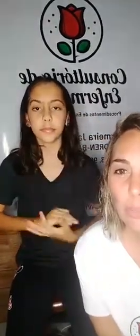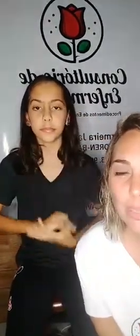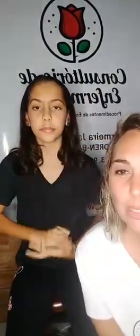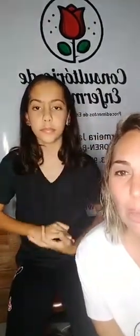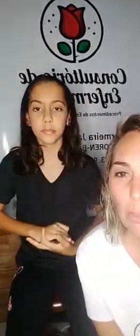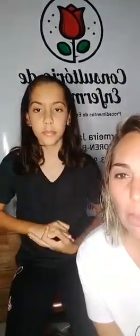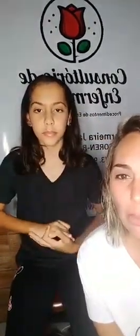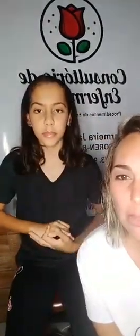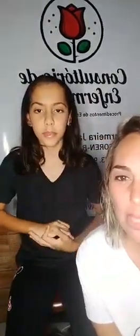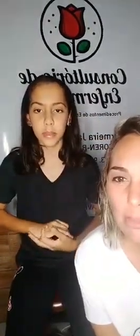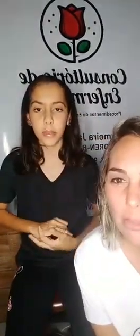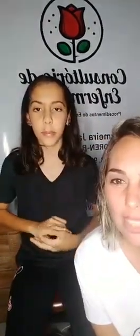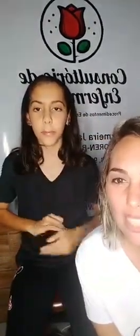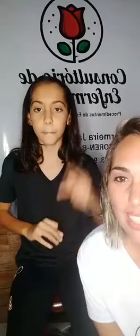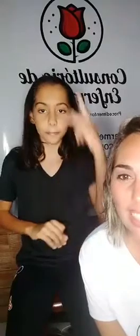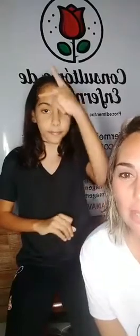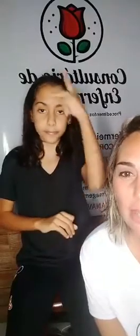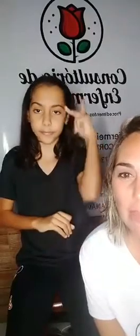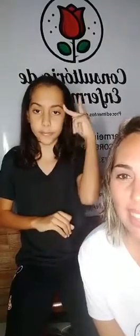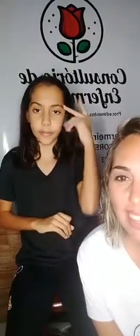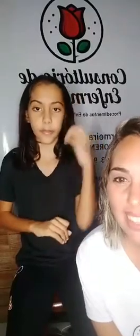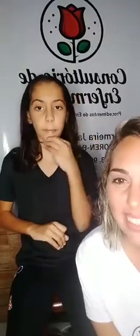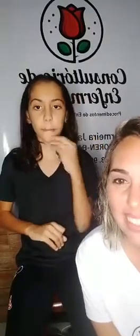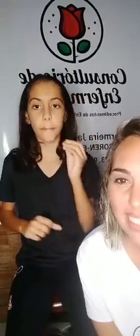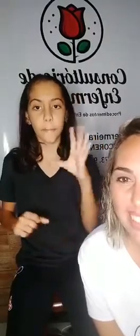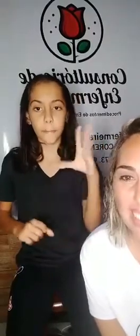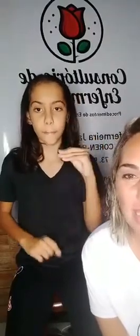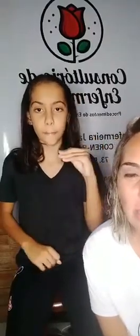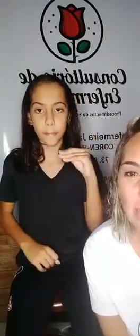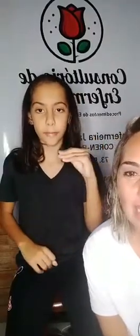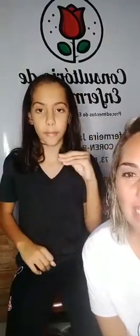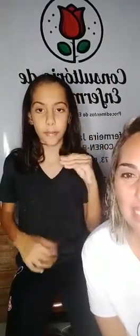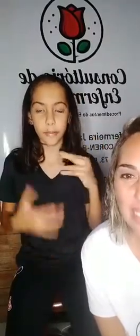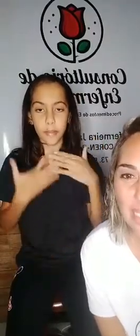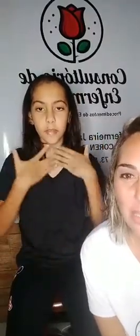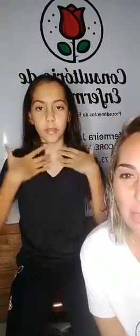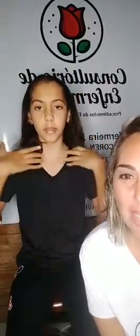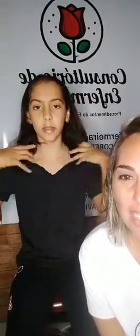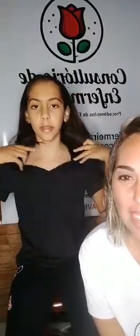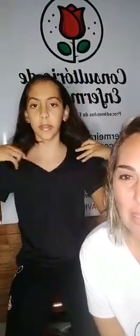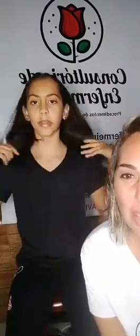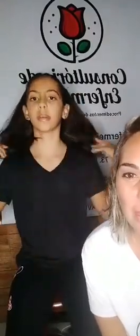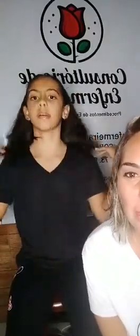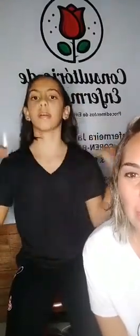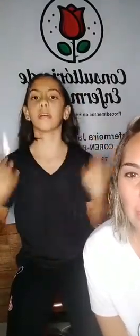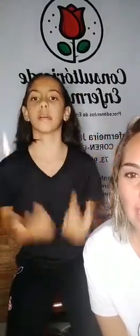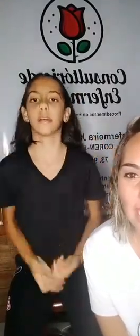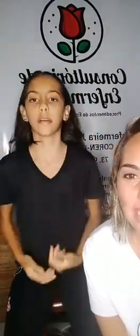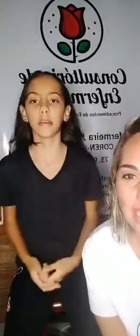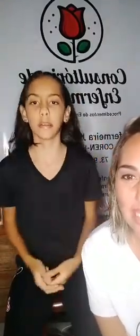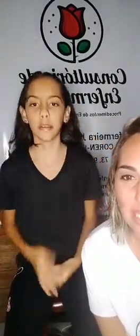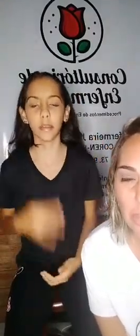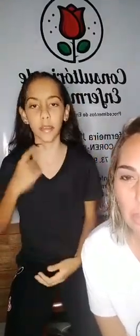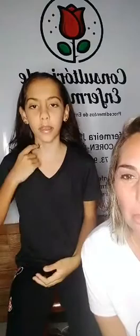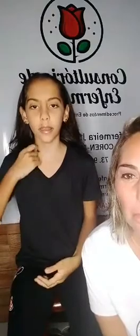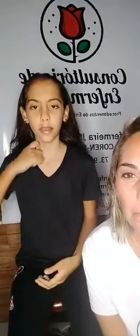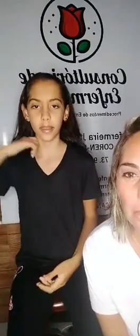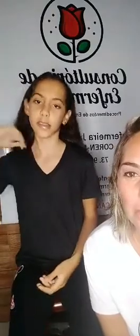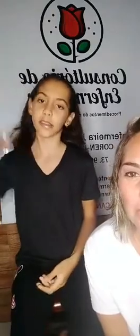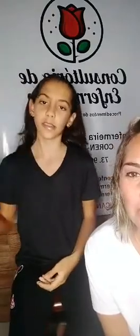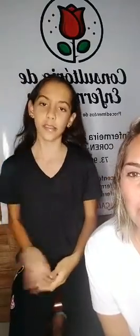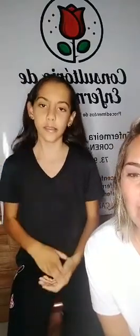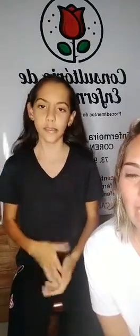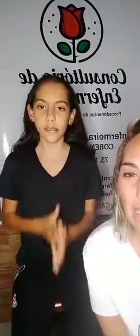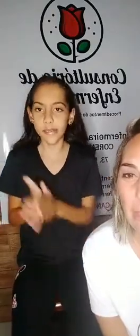Oi, pessoal, boa noite, boinha. Oi, Meire. Meire que saiu de uma live agora, quentinha do